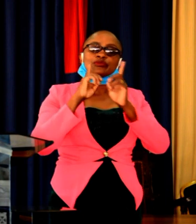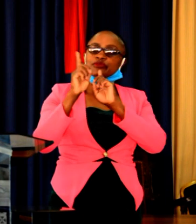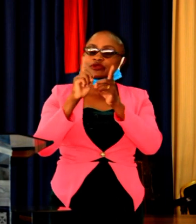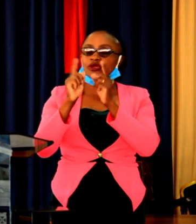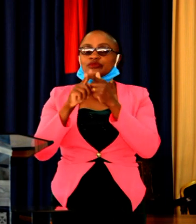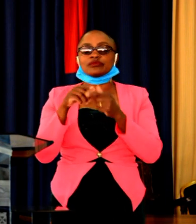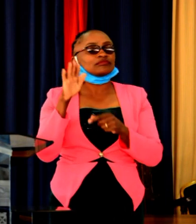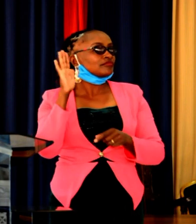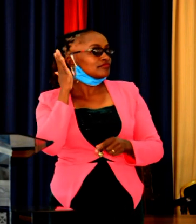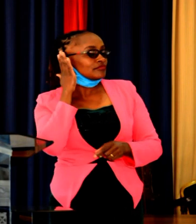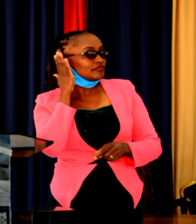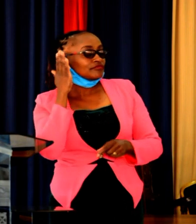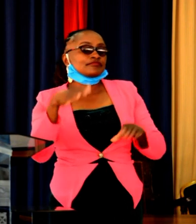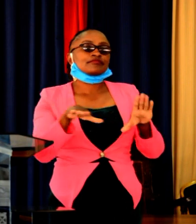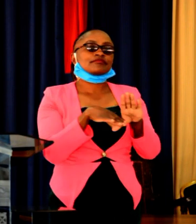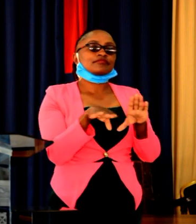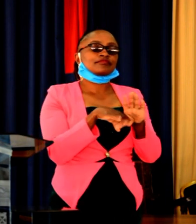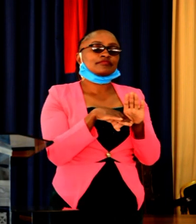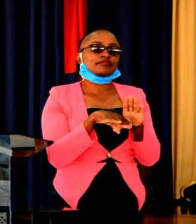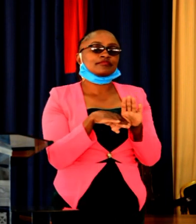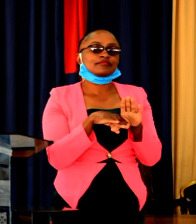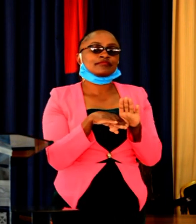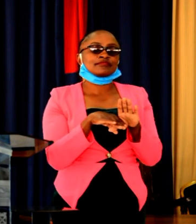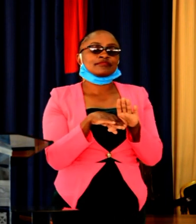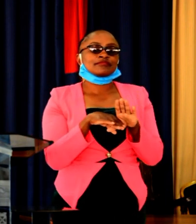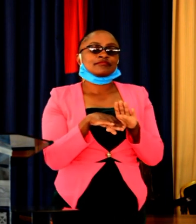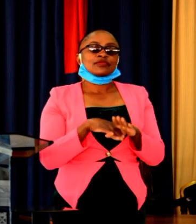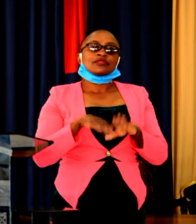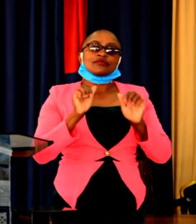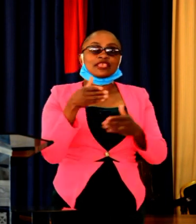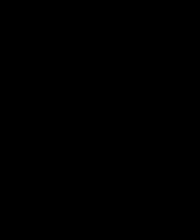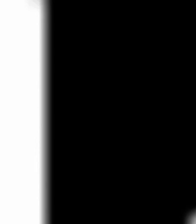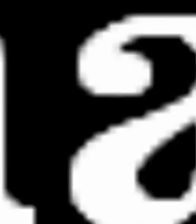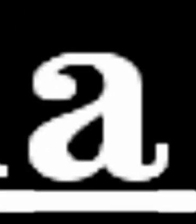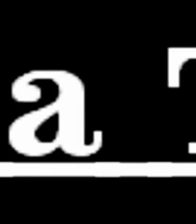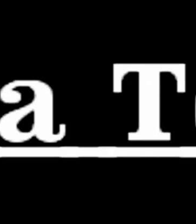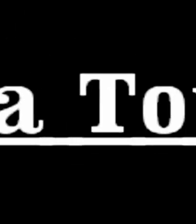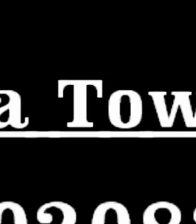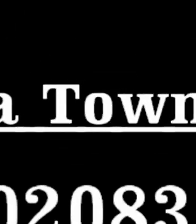hawasikii kwa masikio yao. So God bless you.